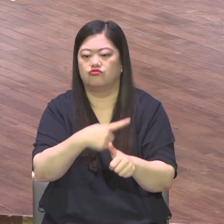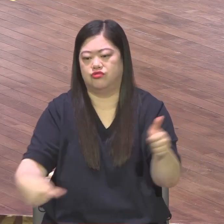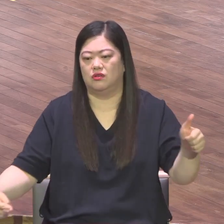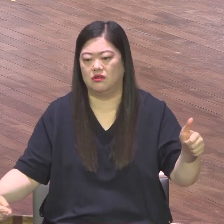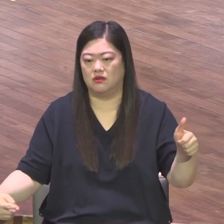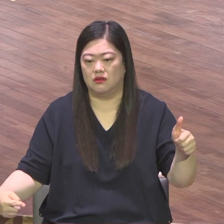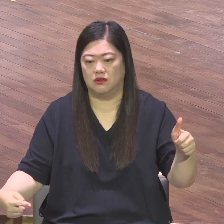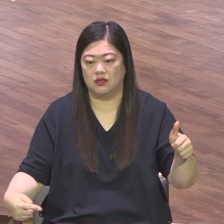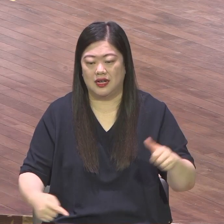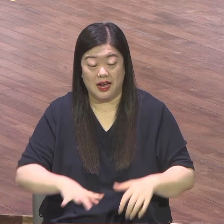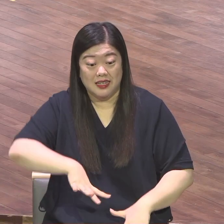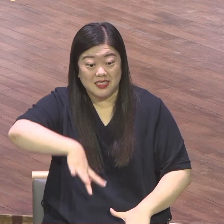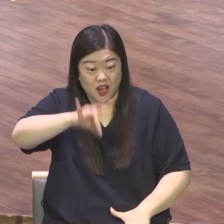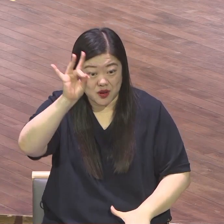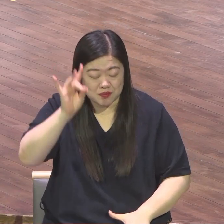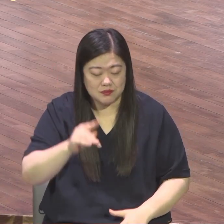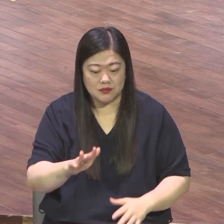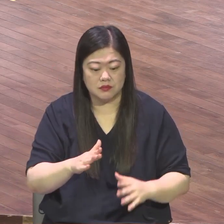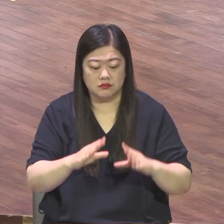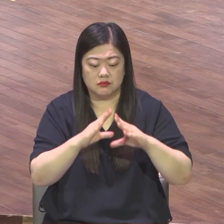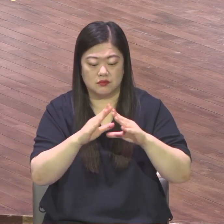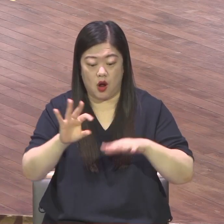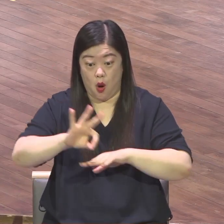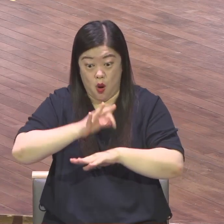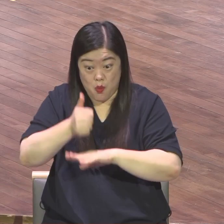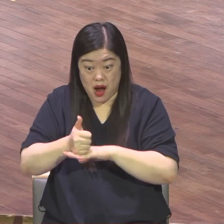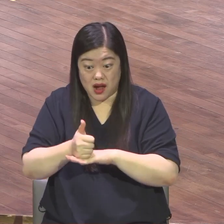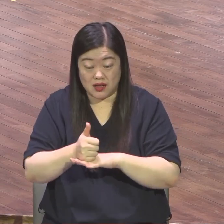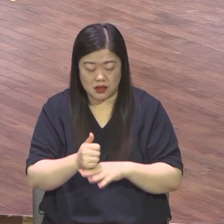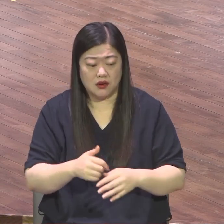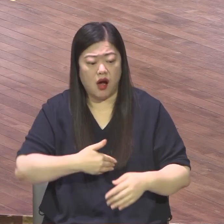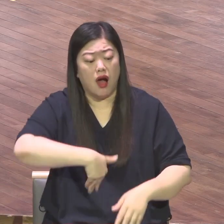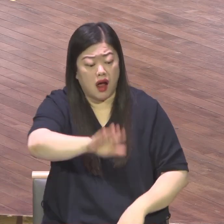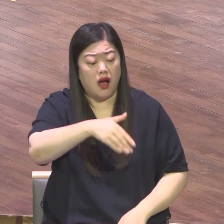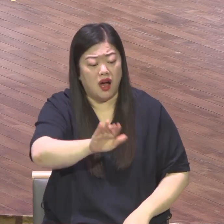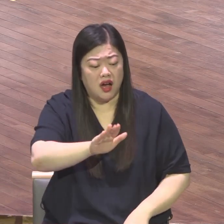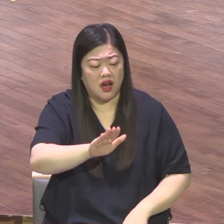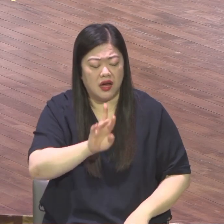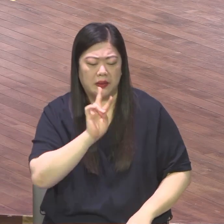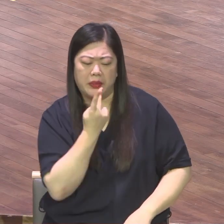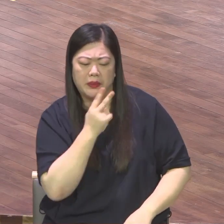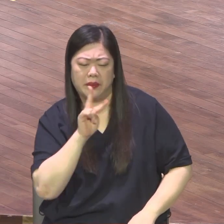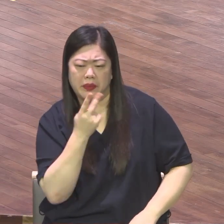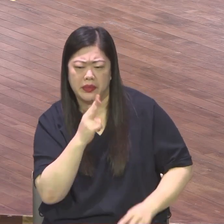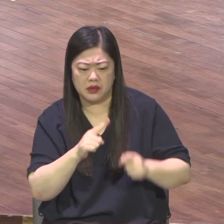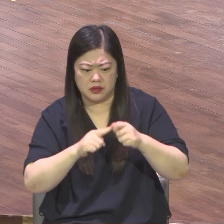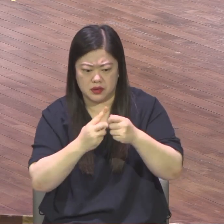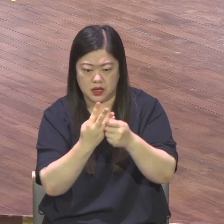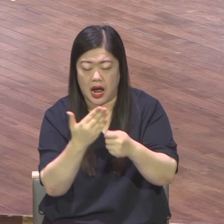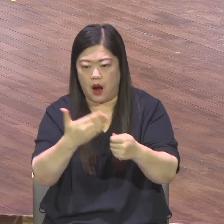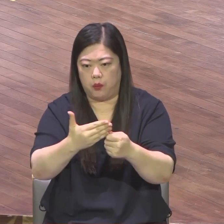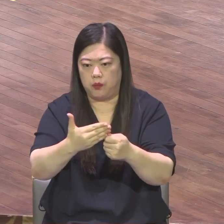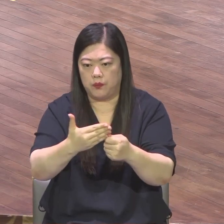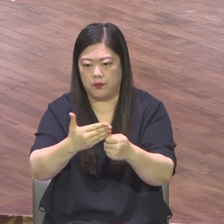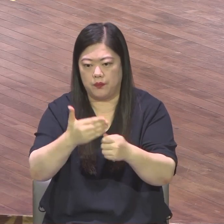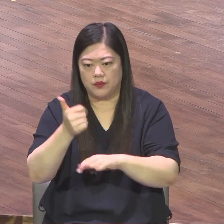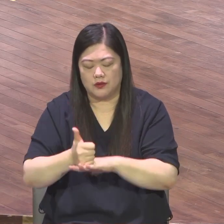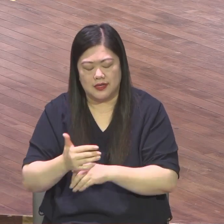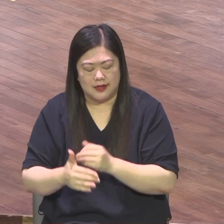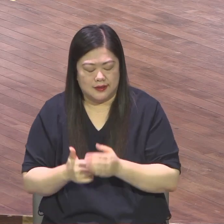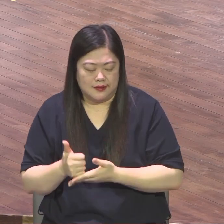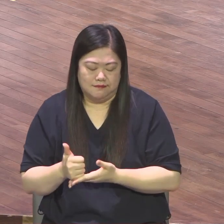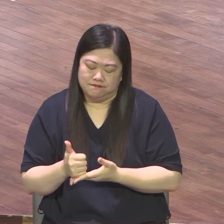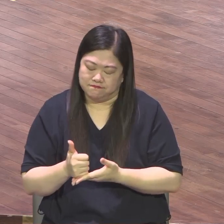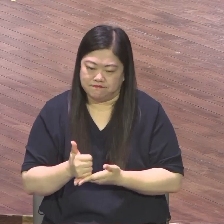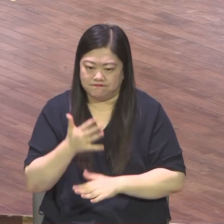들으니까 자꾸 나가라 했다가 못 나가게 하고 자꾸 왕이 자꾸 반복을 하니까 마지막 재앙 열 번째가 이제는 장남